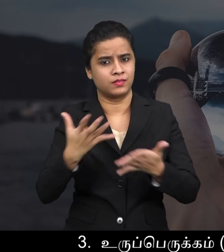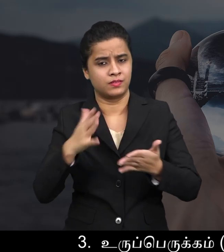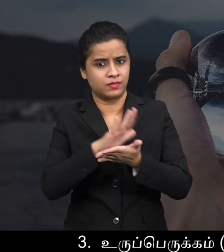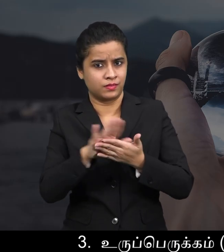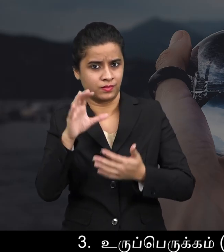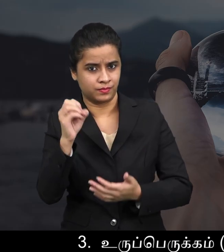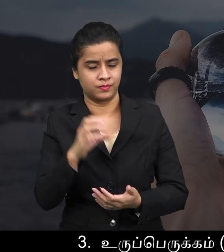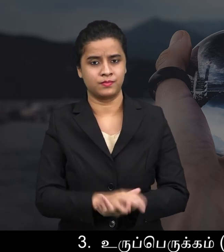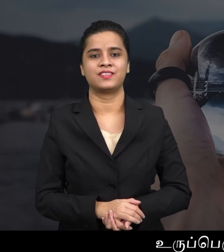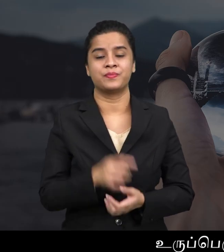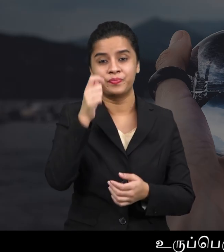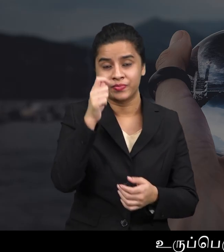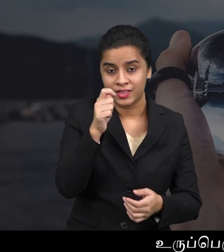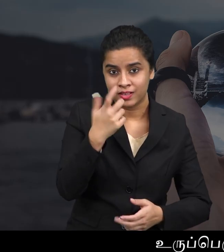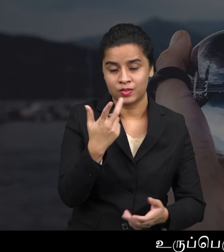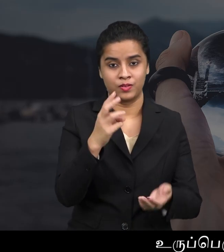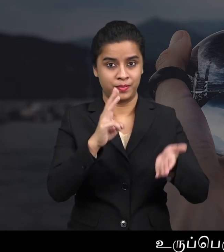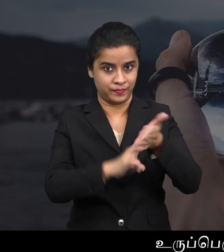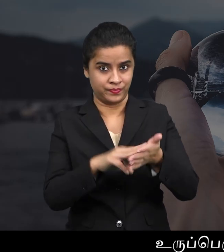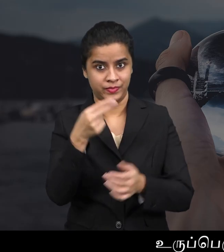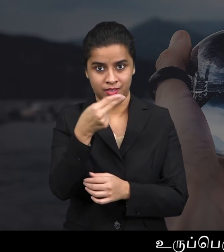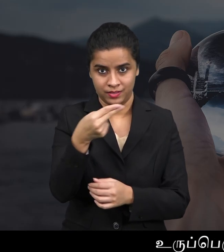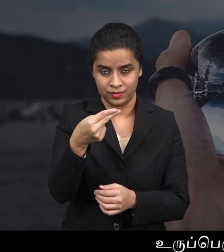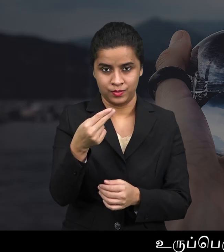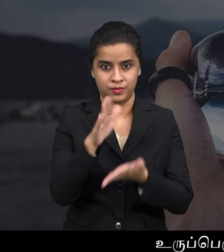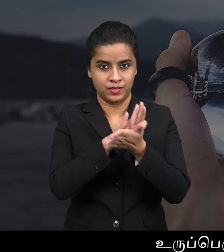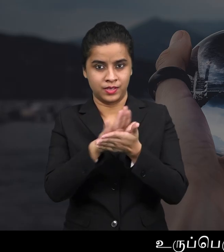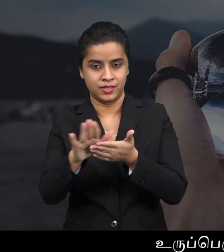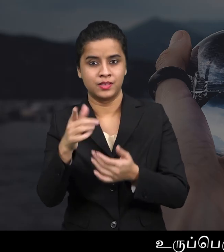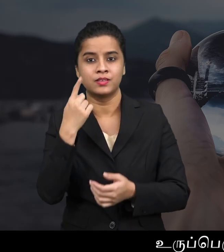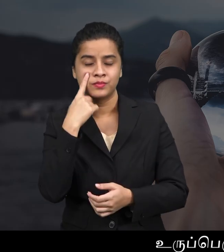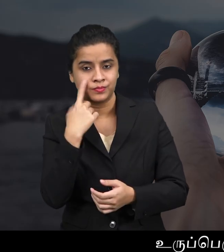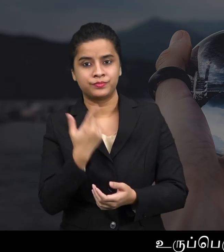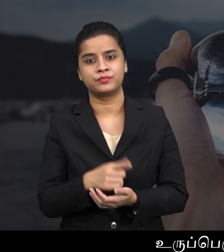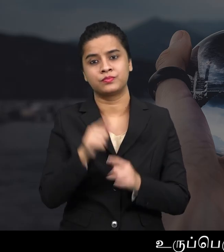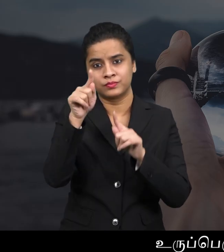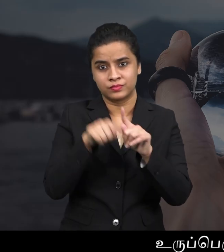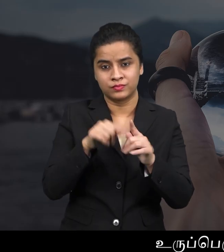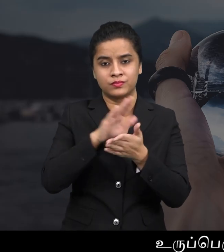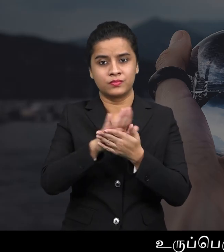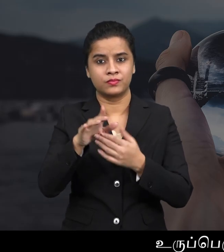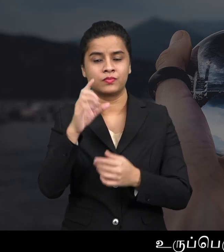விகிதமாக வரையறுக்கப்படுகிறது. உருப்பெருக்கம் அதாவது m ஈடு h கீழ் I